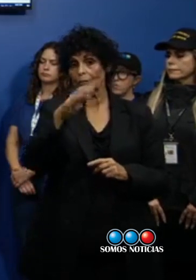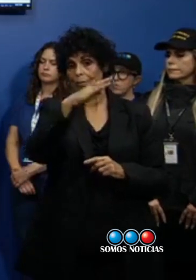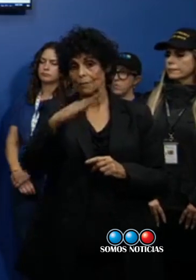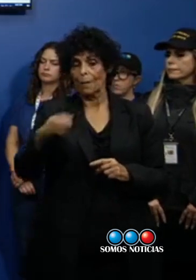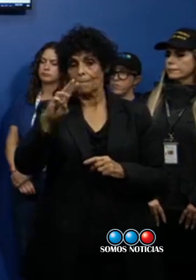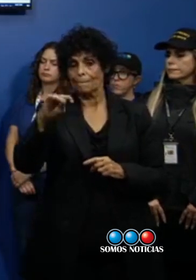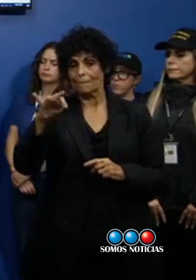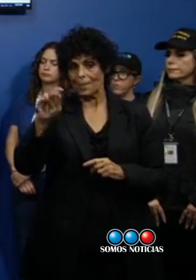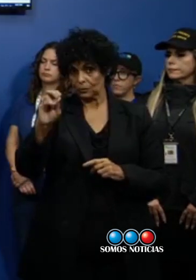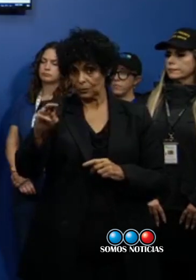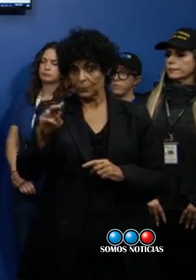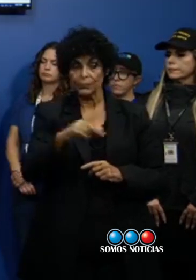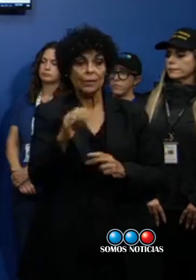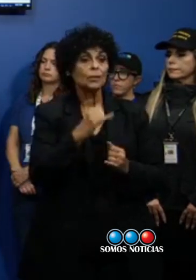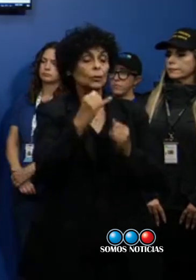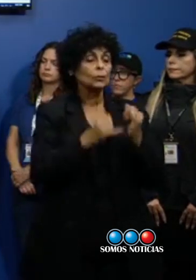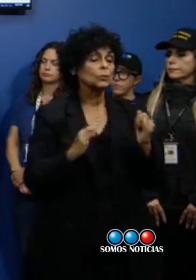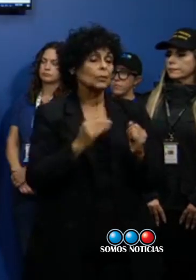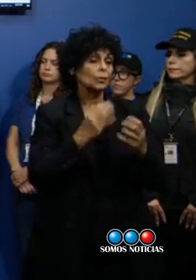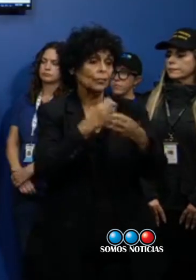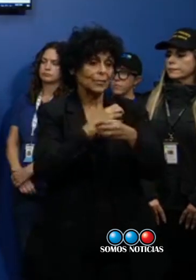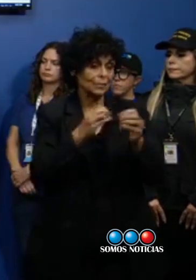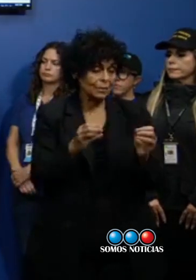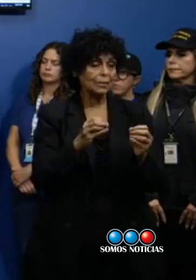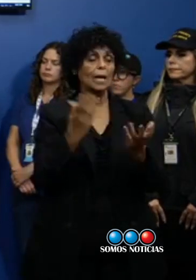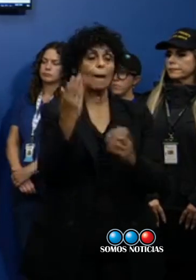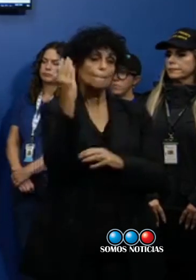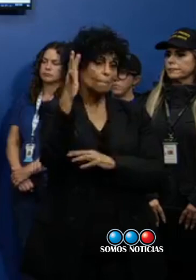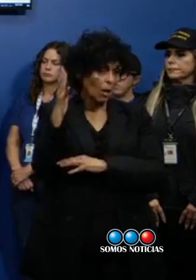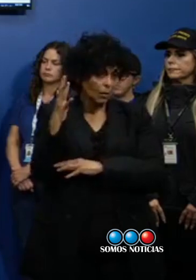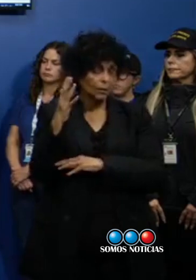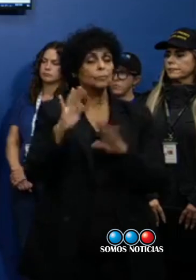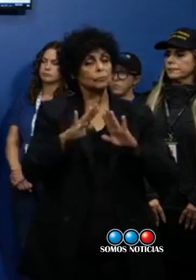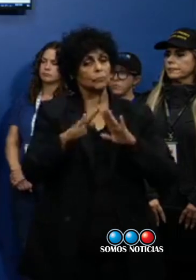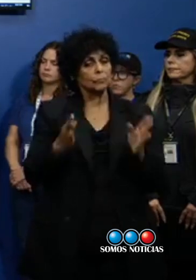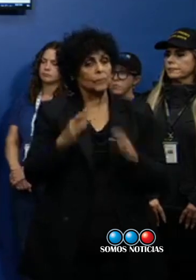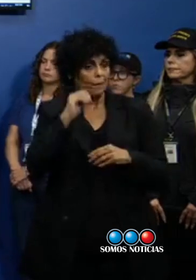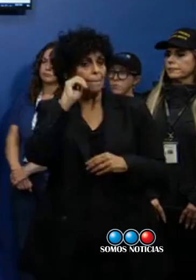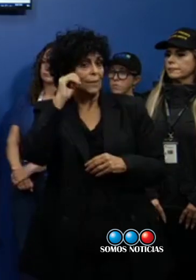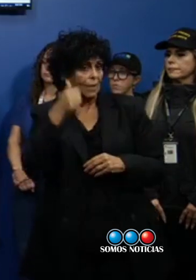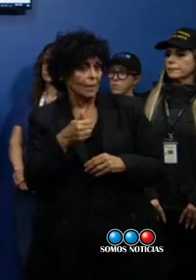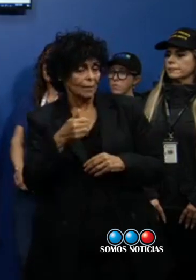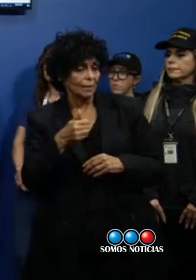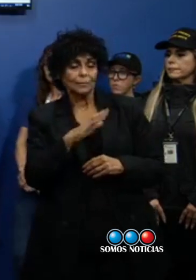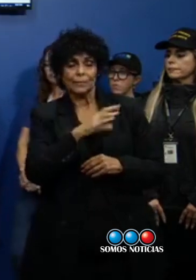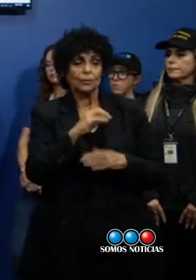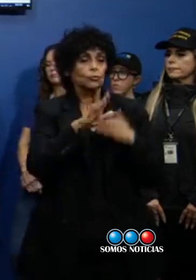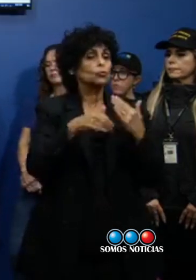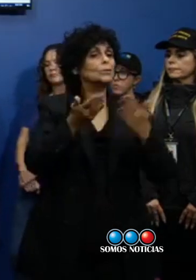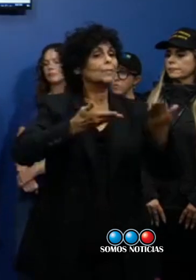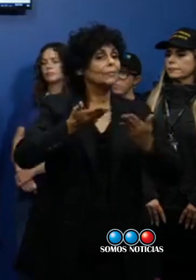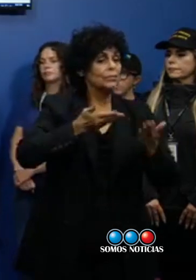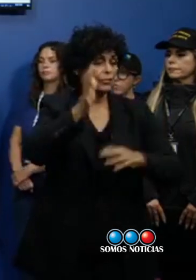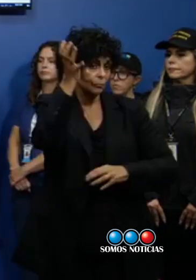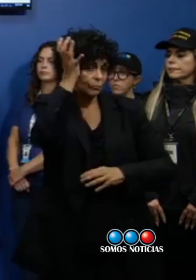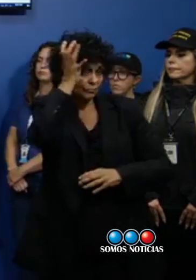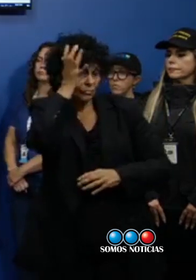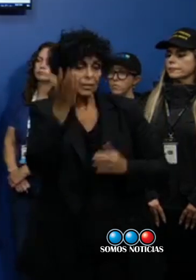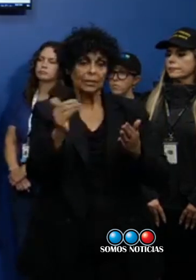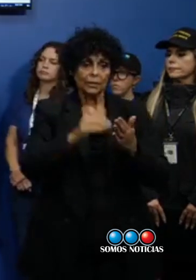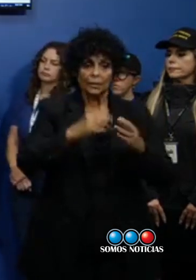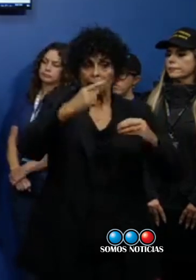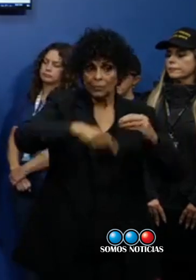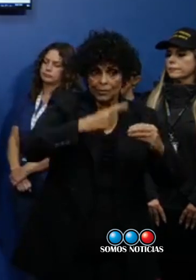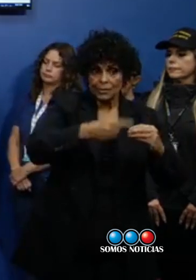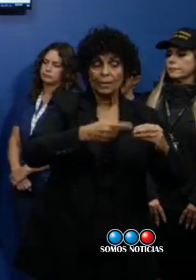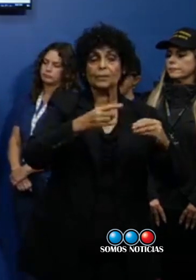gmon por último nuestras oficinas parques estarán abiertos el día de mañana y todos los servicios de basura y reciclaje y residuos de